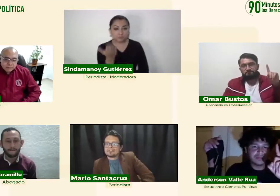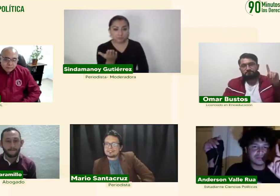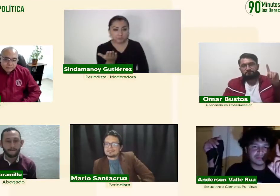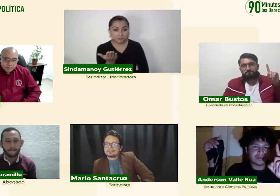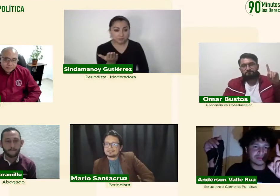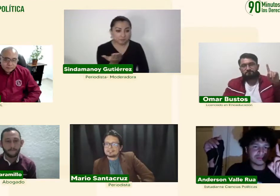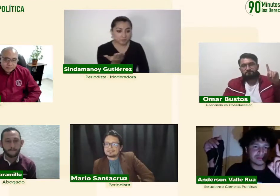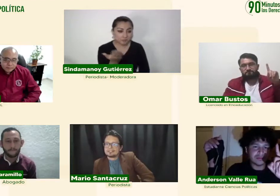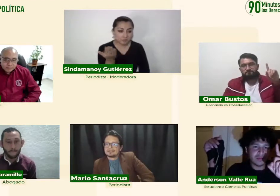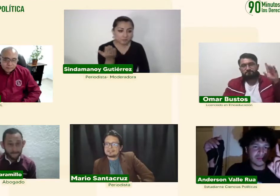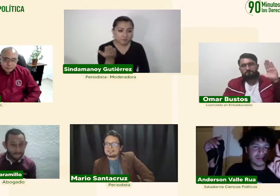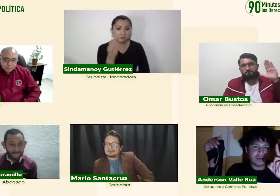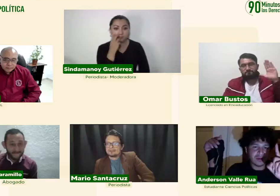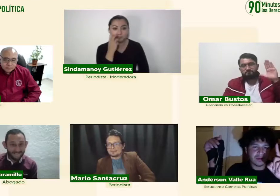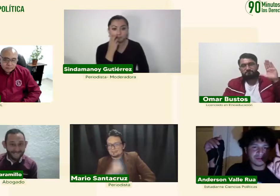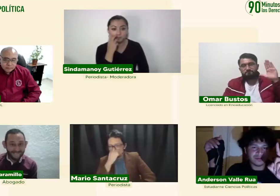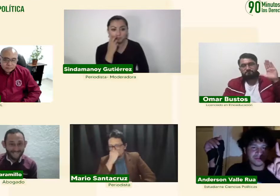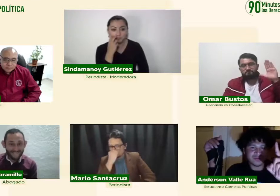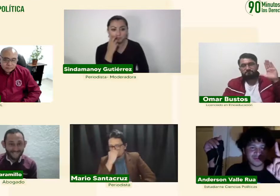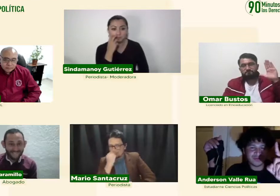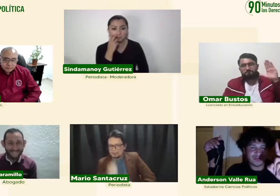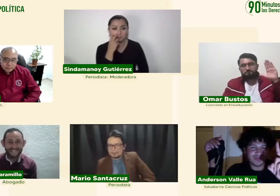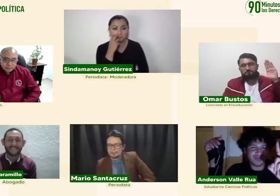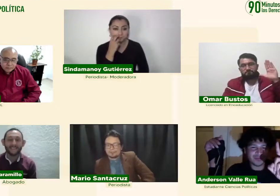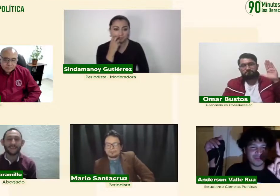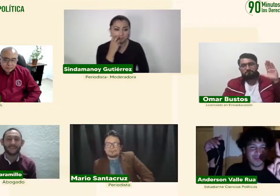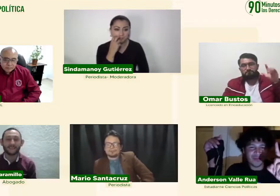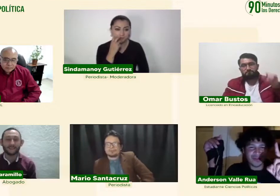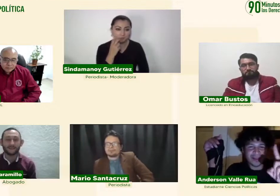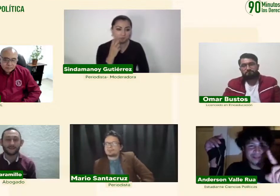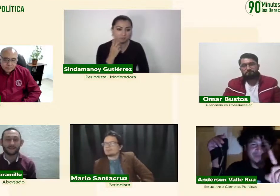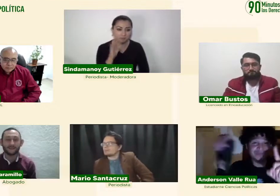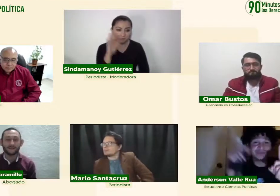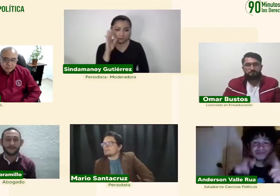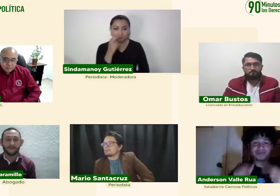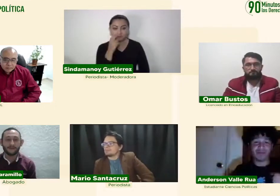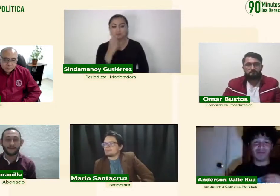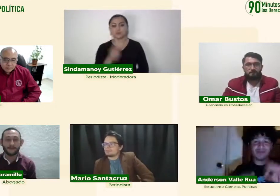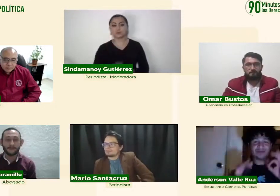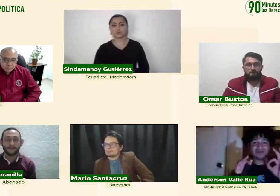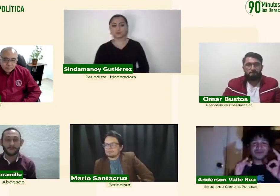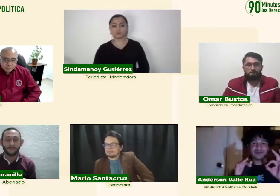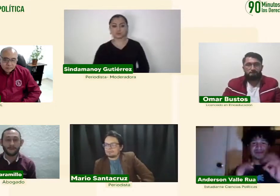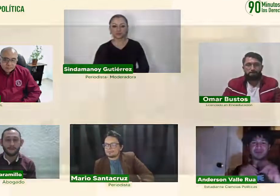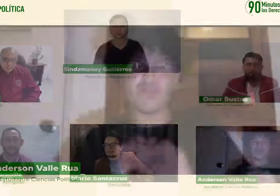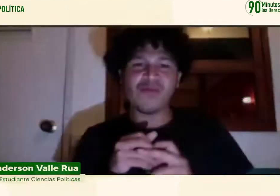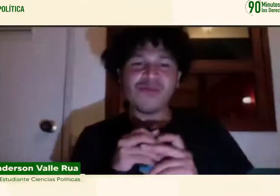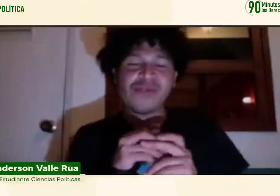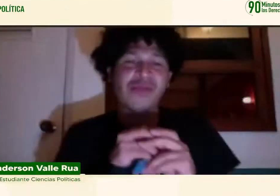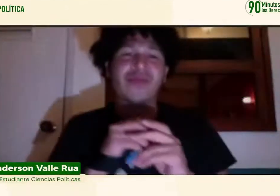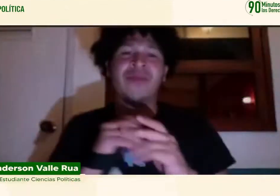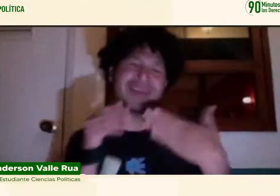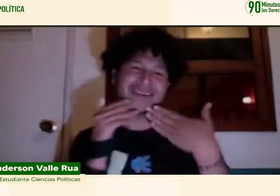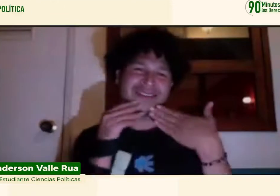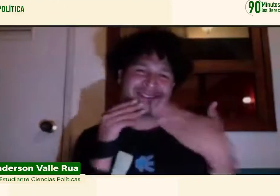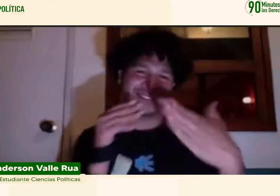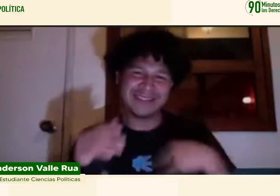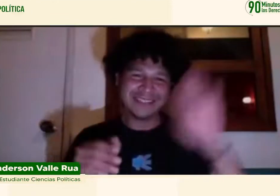ahora vamos con quien alza la mano a anderson está dando la mano andersen adelante